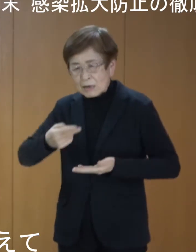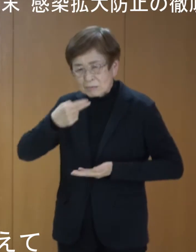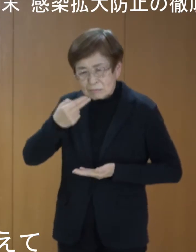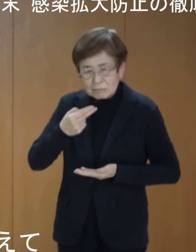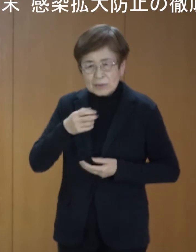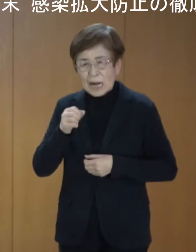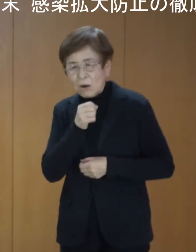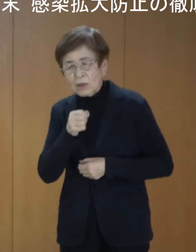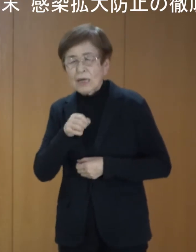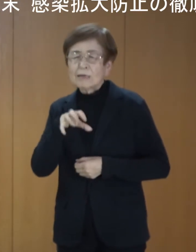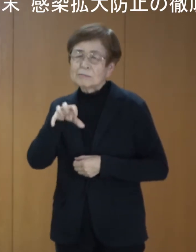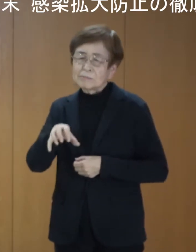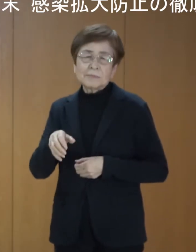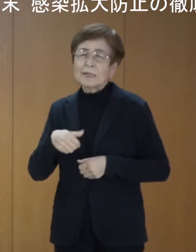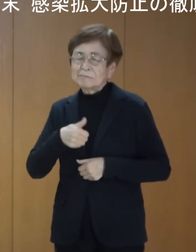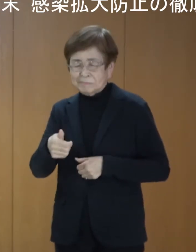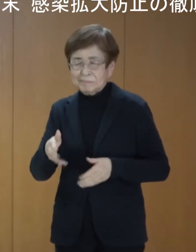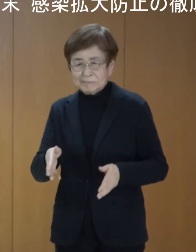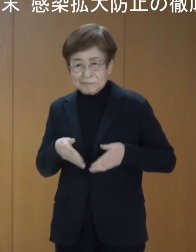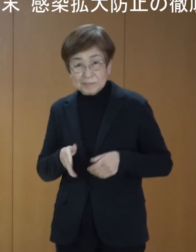への出入りを自粛してください。